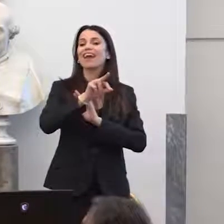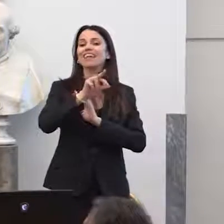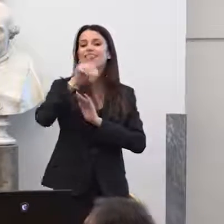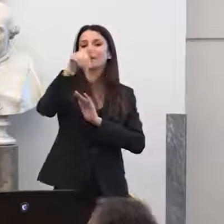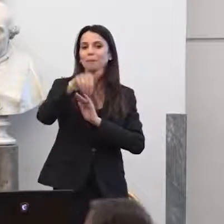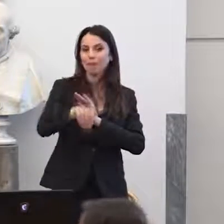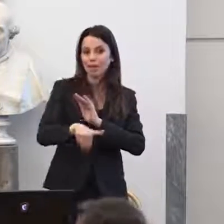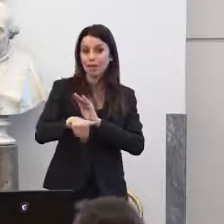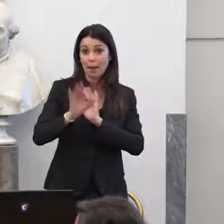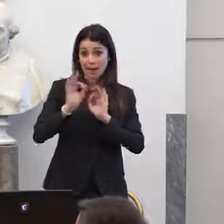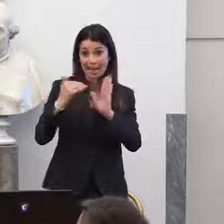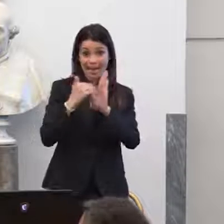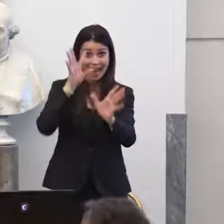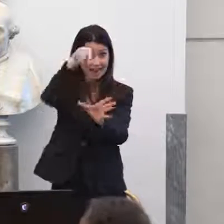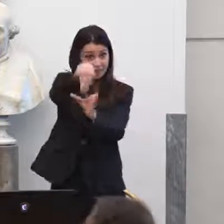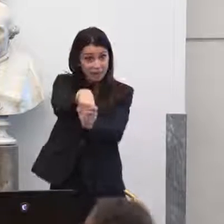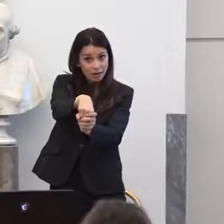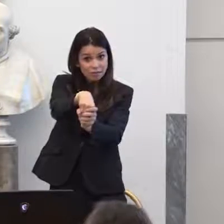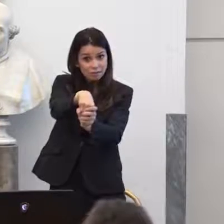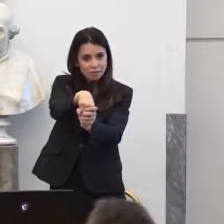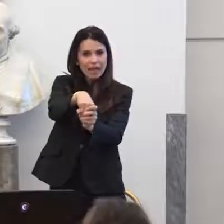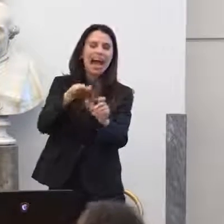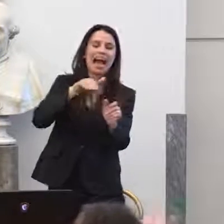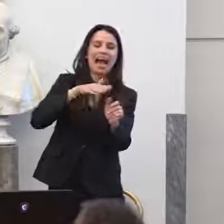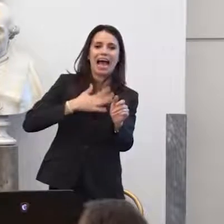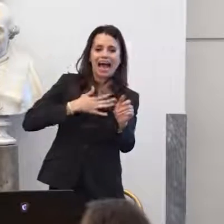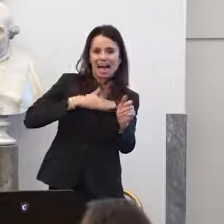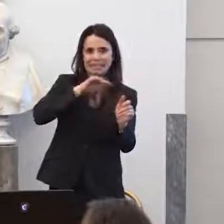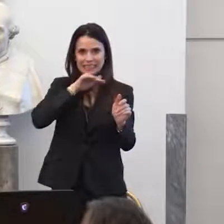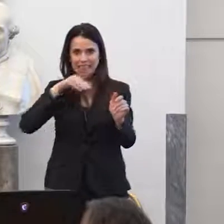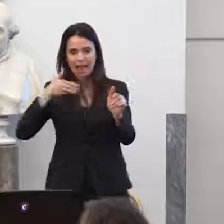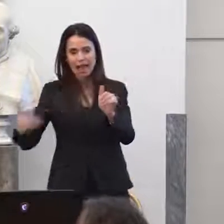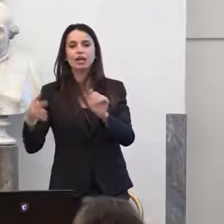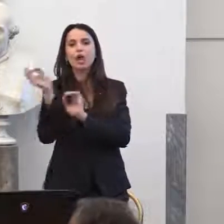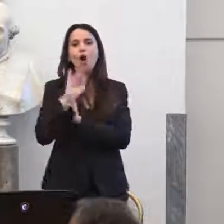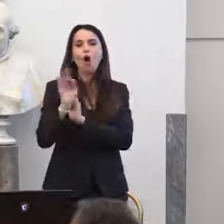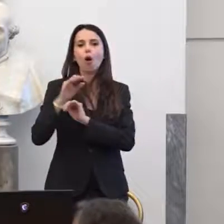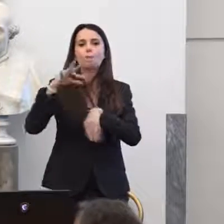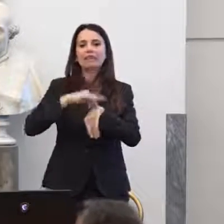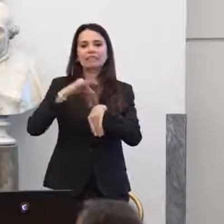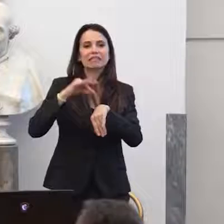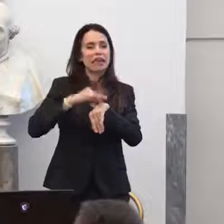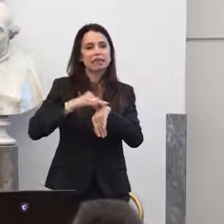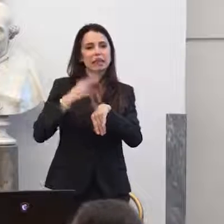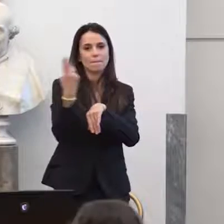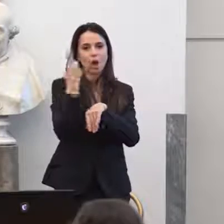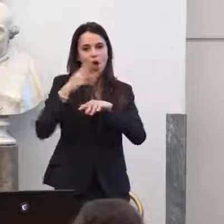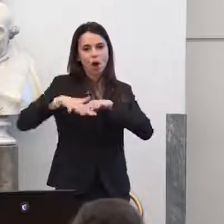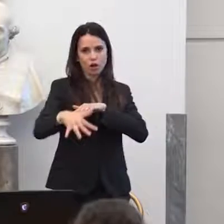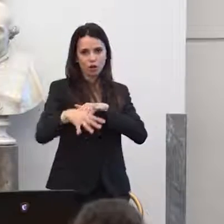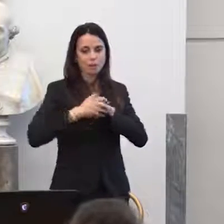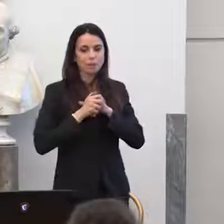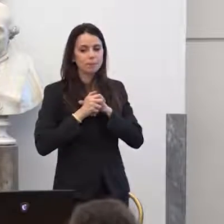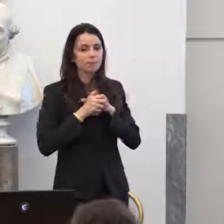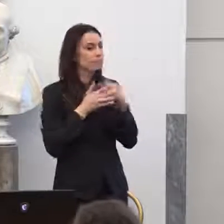a domicilio, tra anziani e pazienti terminali. Beh, andiamo al dunque. Per caso trattato